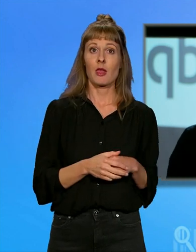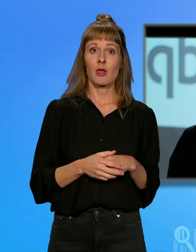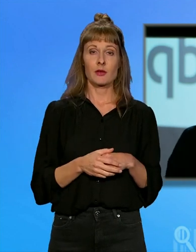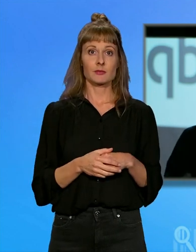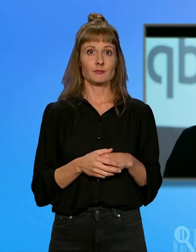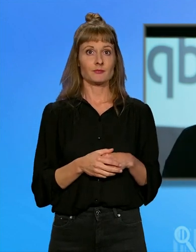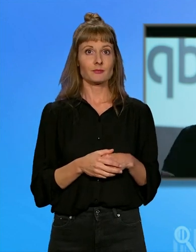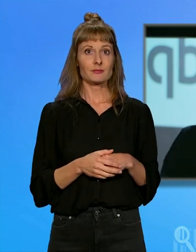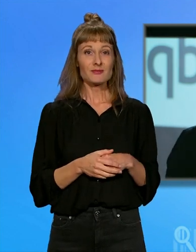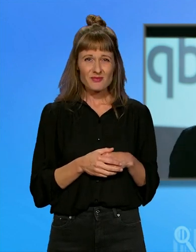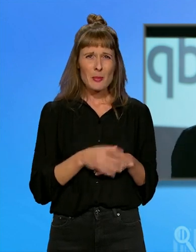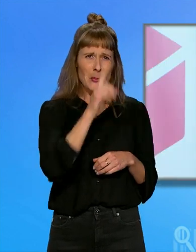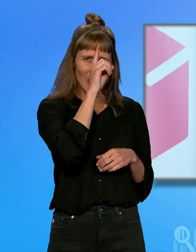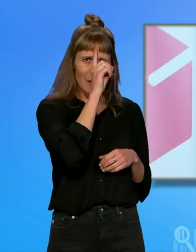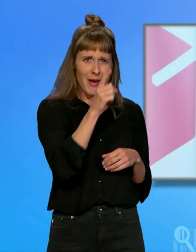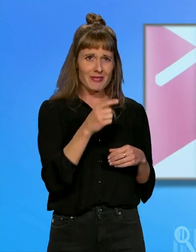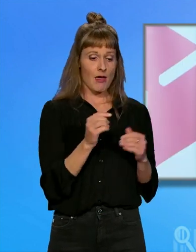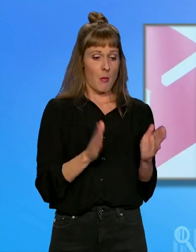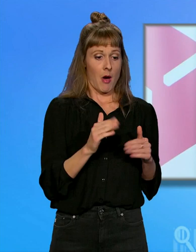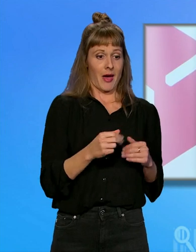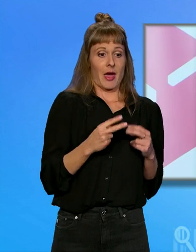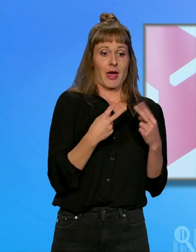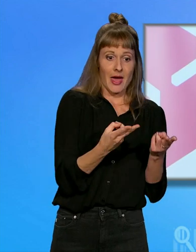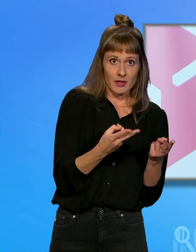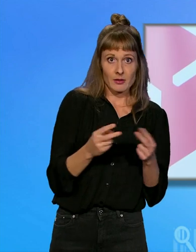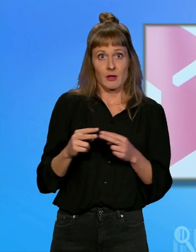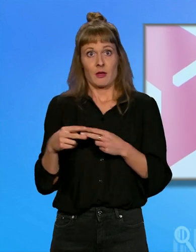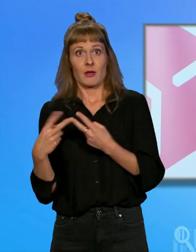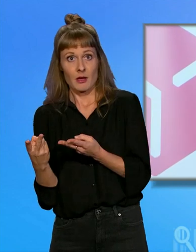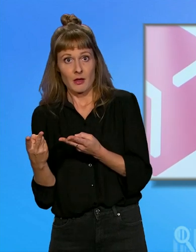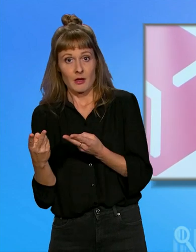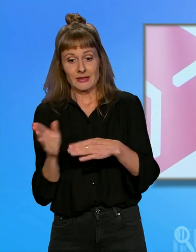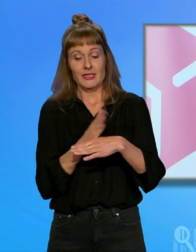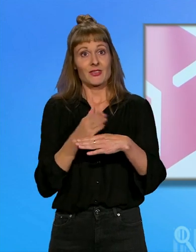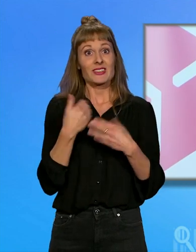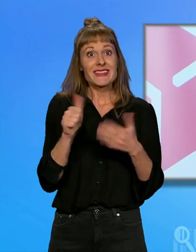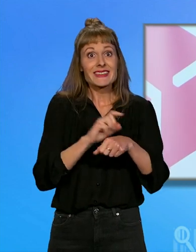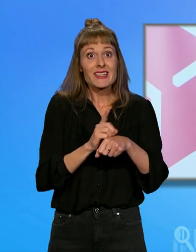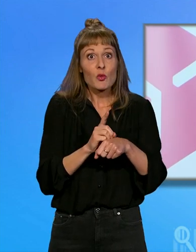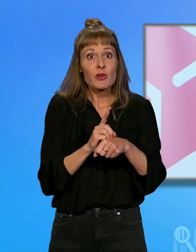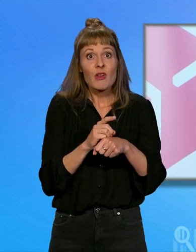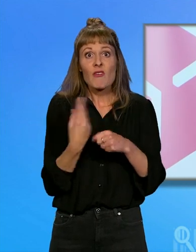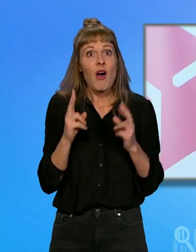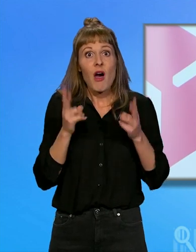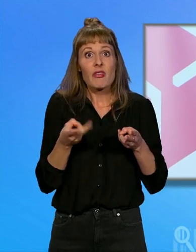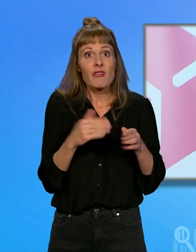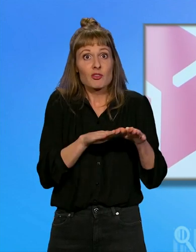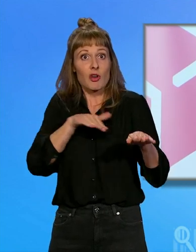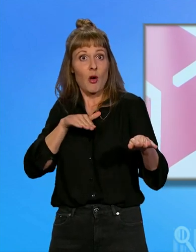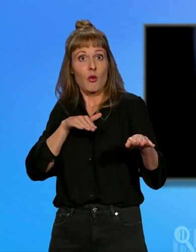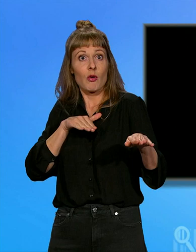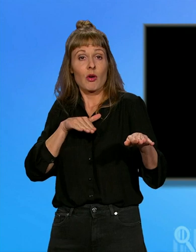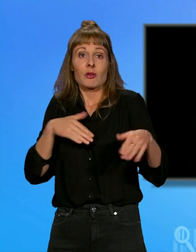Also von Päckchen zu Päckchen 60 Sekunden? Genau. Und was ist, wenn ich in den Stau komme? Das erkennt der Scanner überhaupt nicht. Dann kommt man im